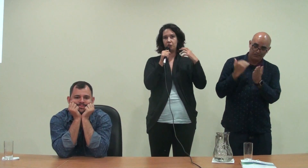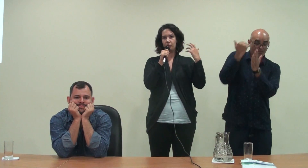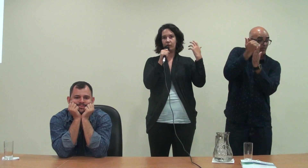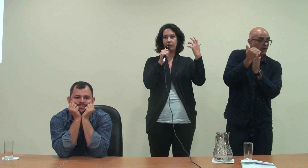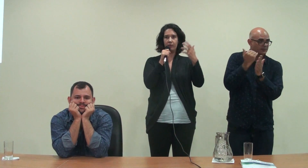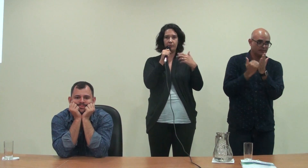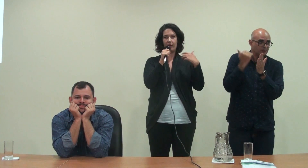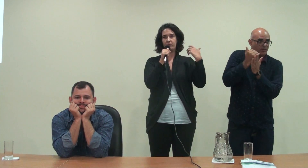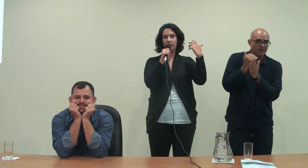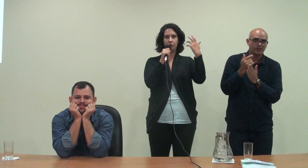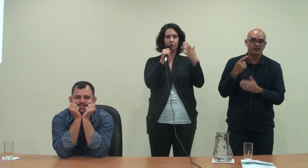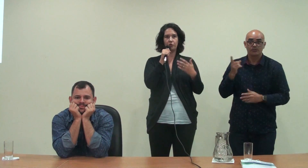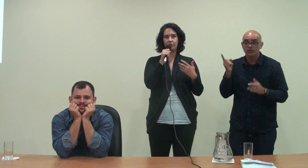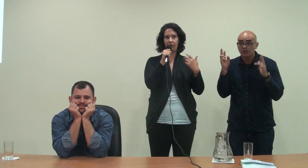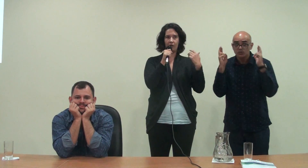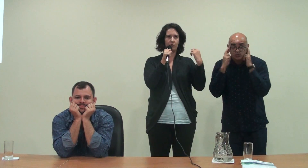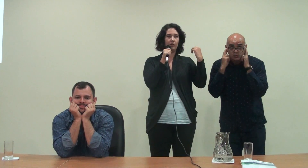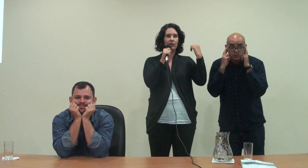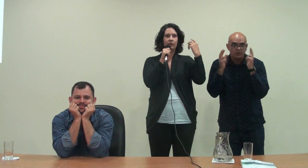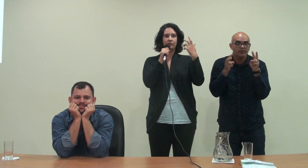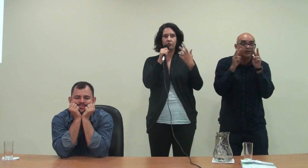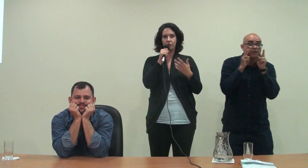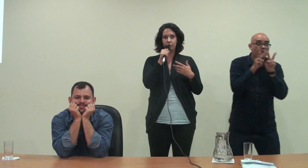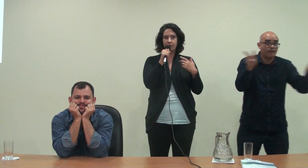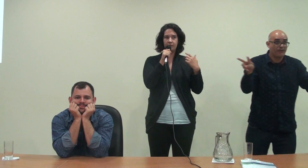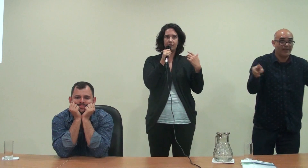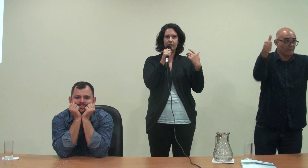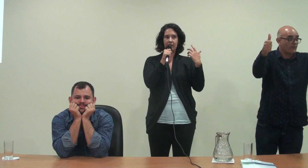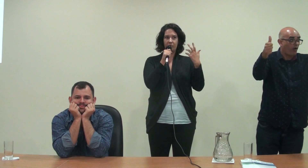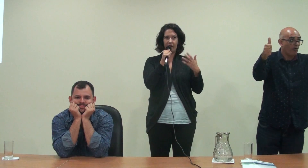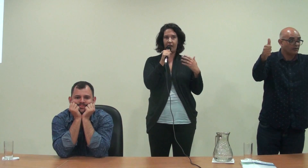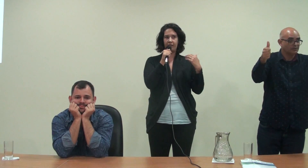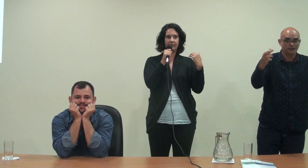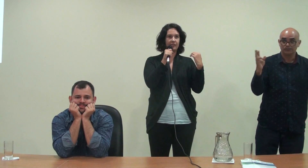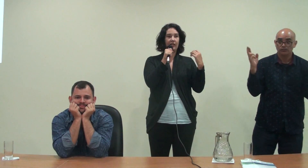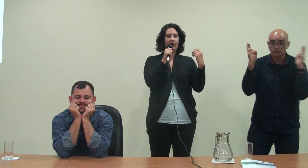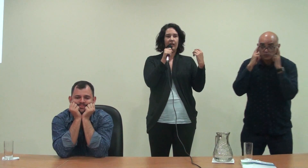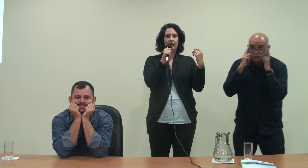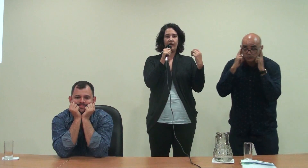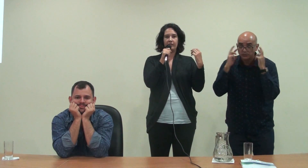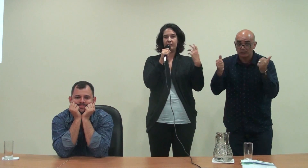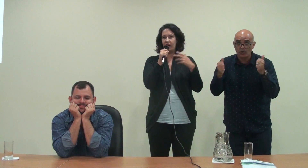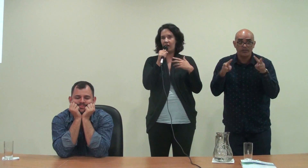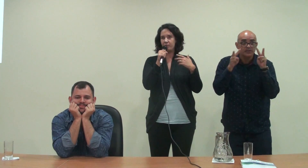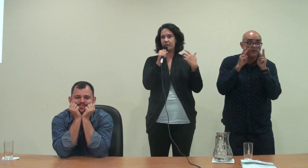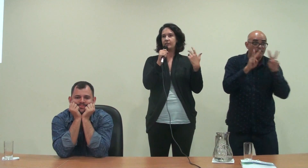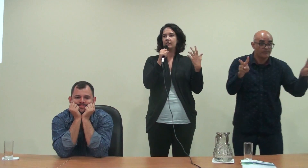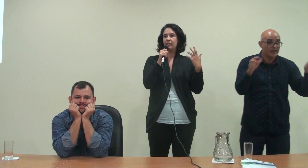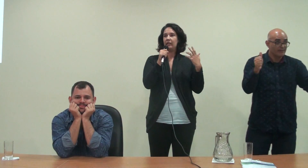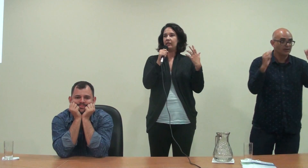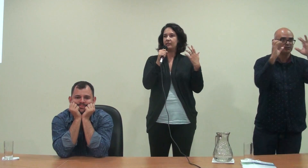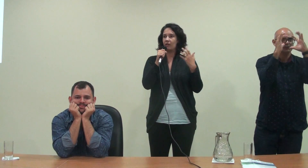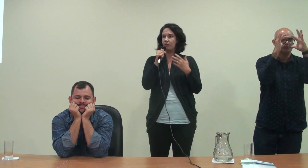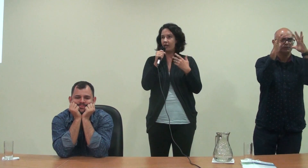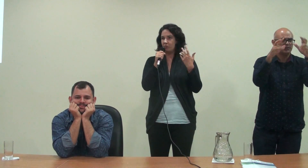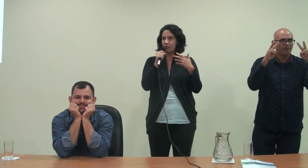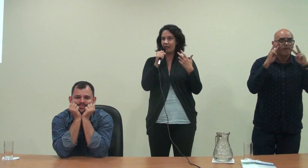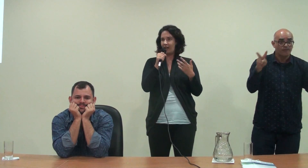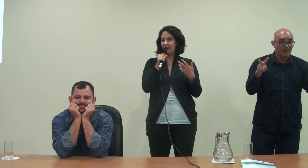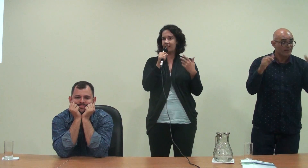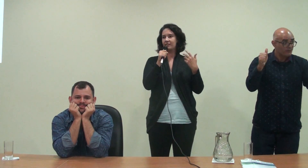Então, existe um remapeamento cortical, estruturas cerebrais, sinapses, que